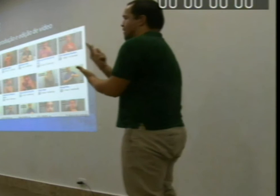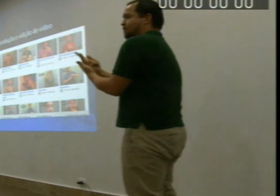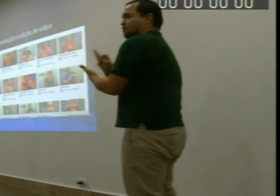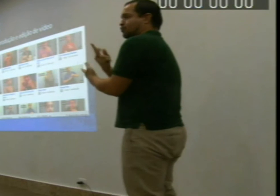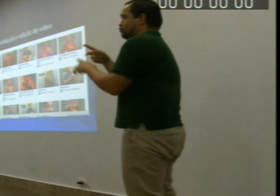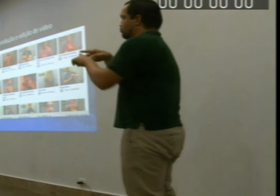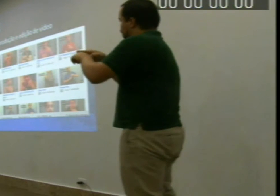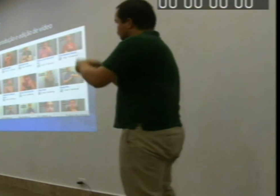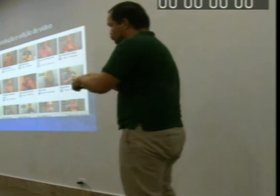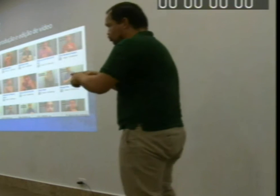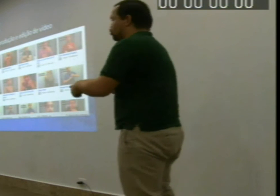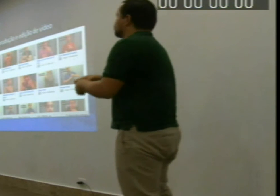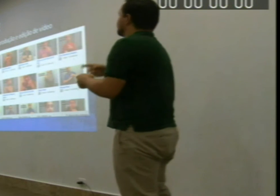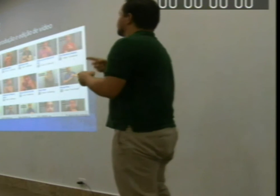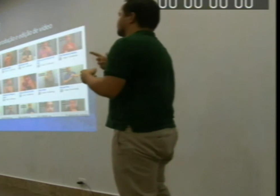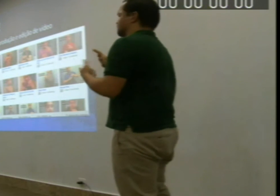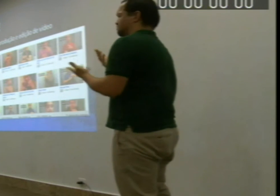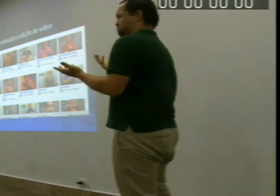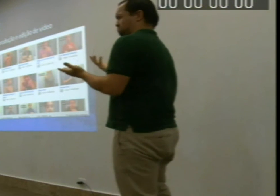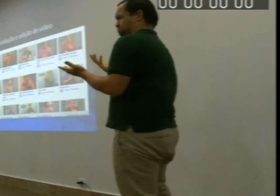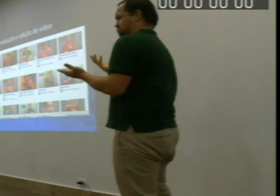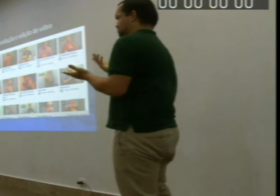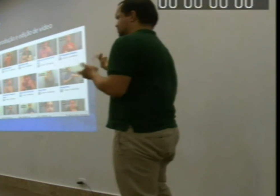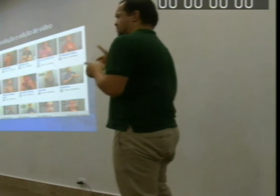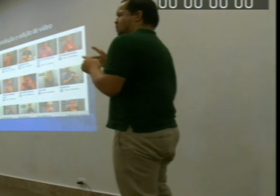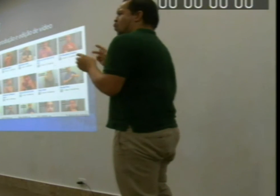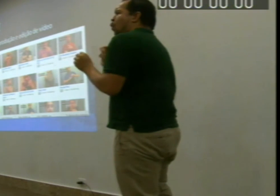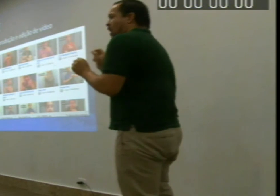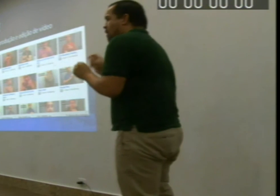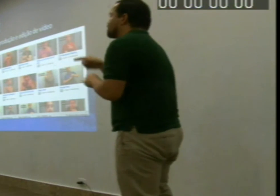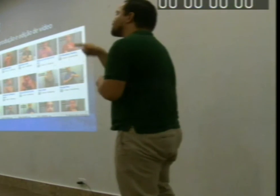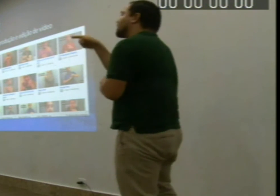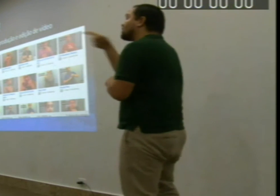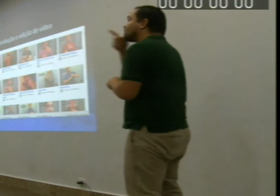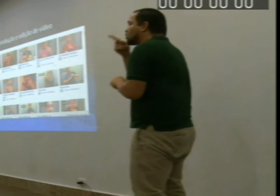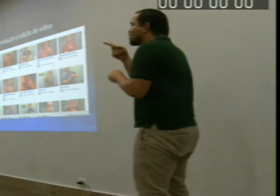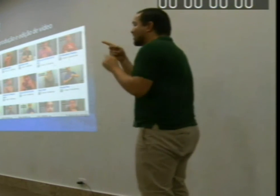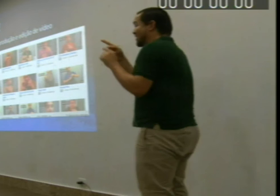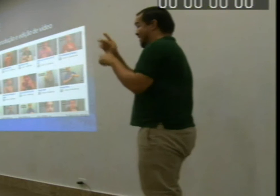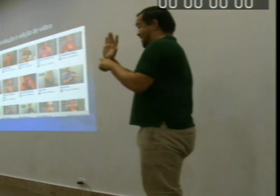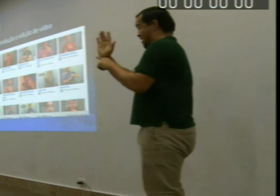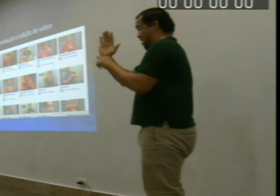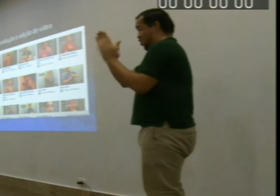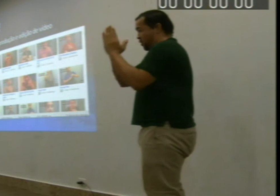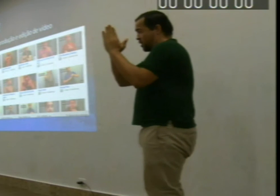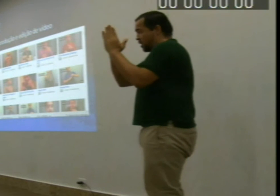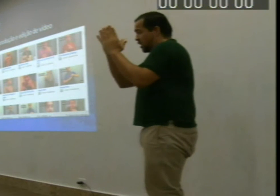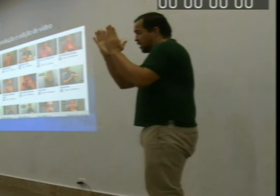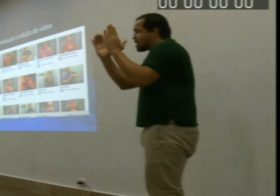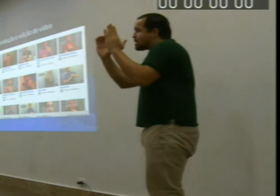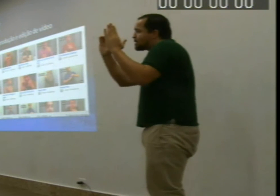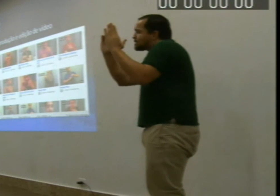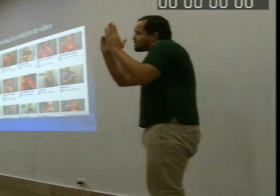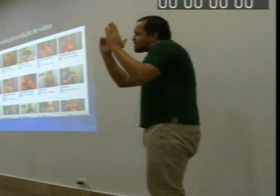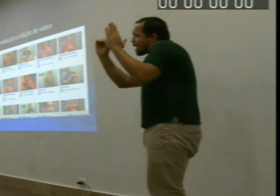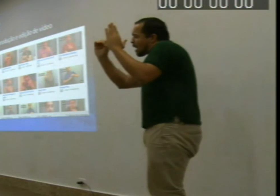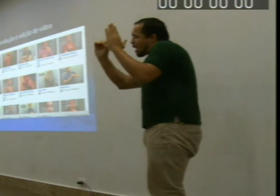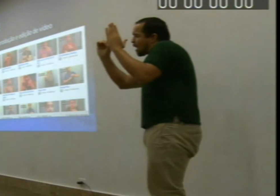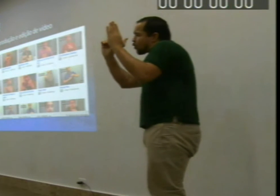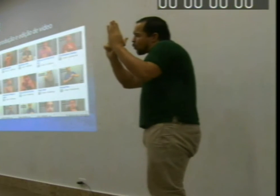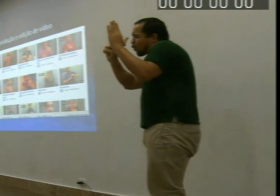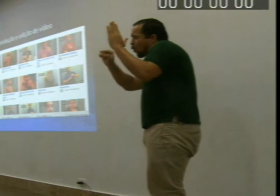me responde na hora Olha tá errado precisa refazer Nossa como assim refazer ela falou seu